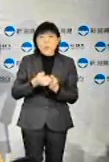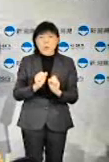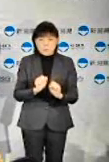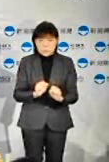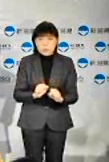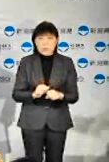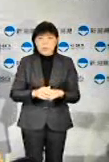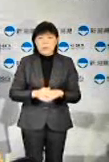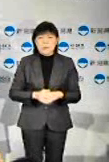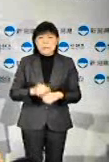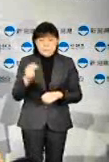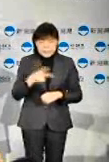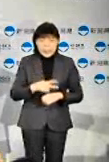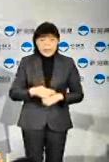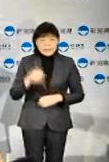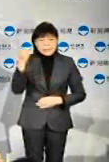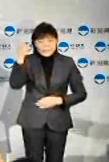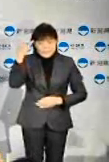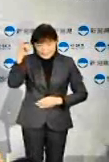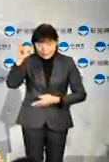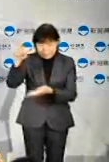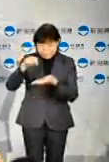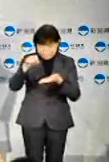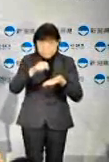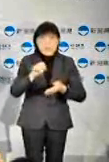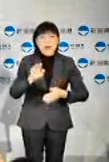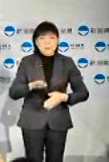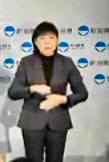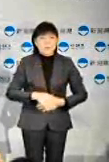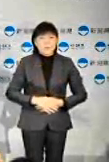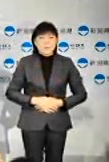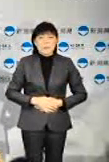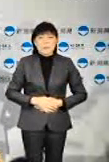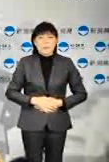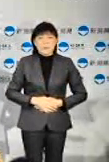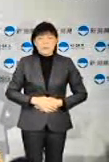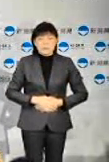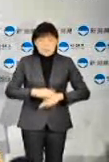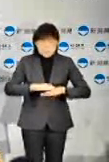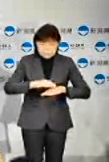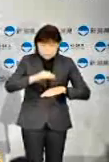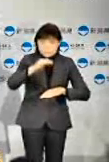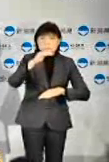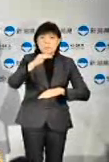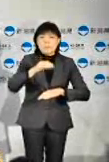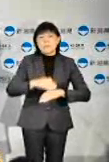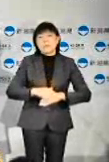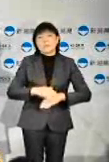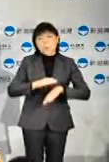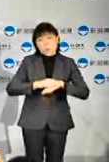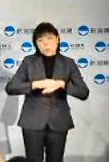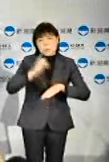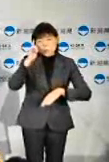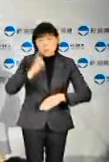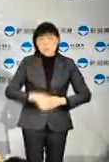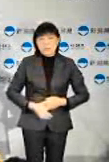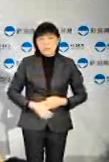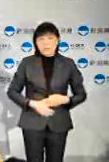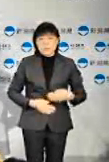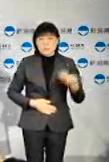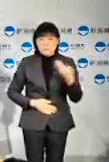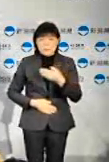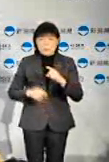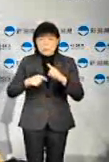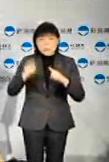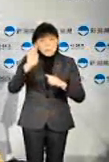われたり、まあ、あの意見が出てきたりするわけですけれども、まあ、それはどんどん積み重なっていくと思いますね。 公聴